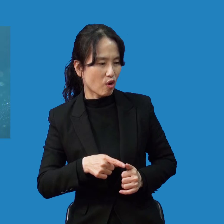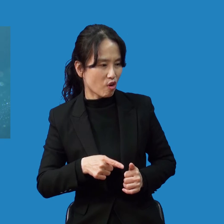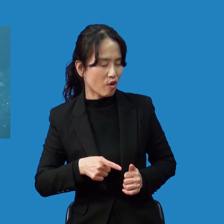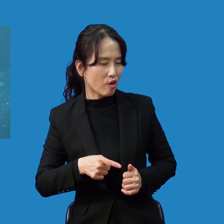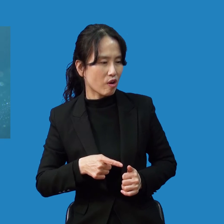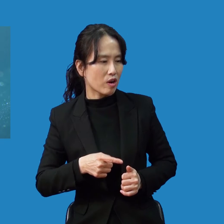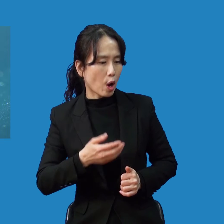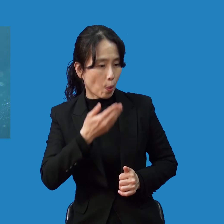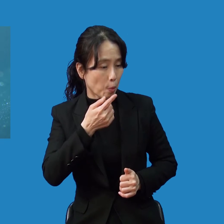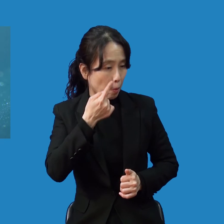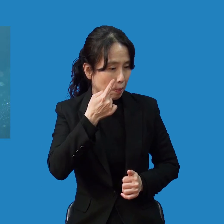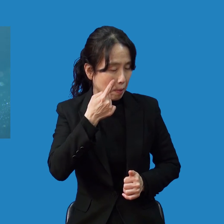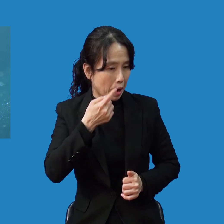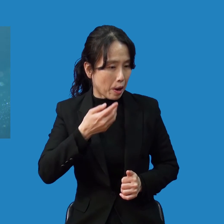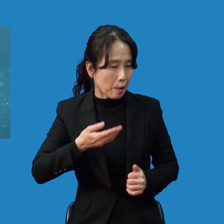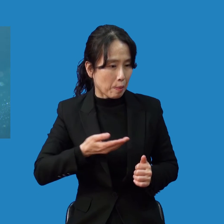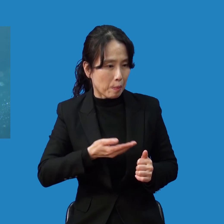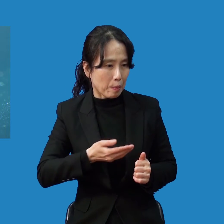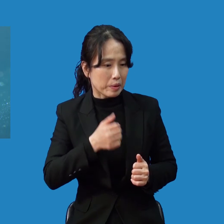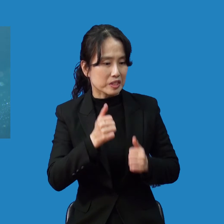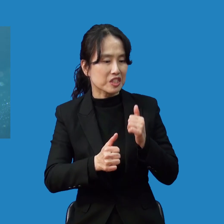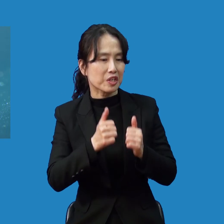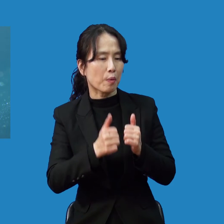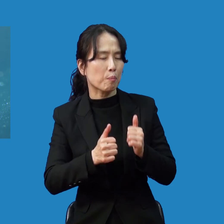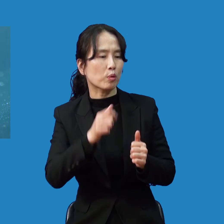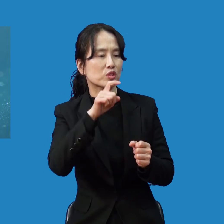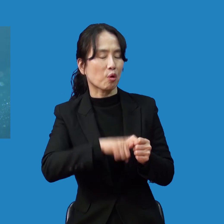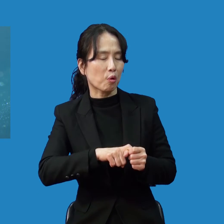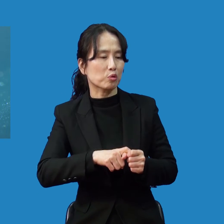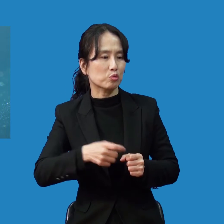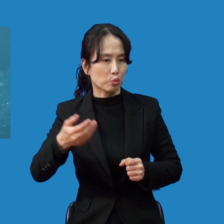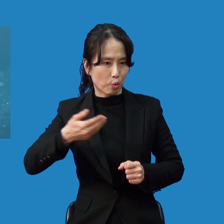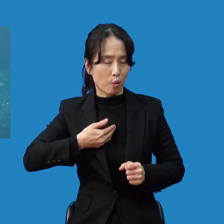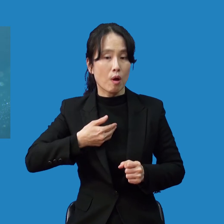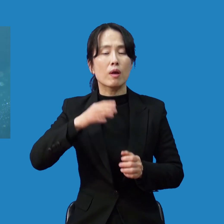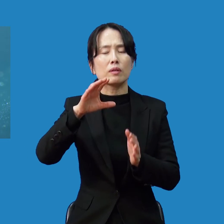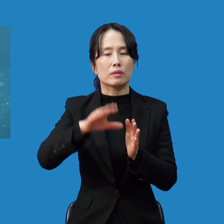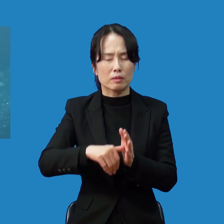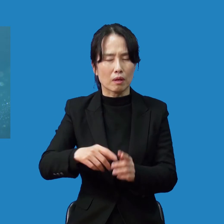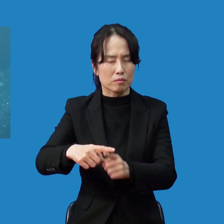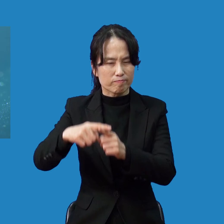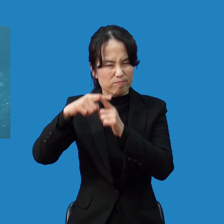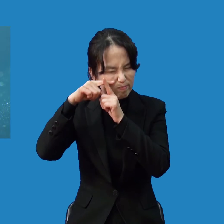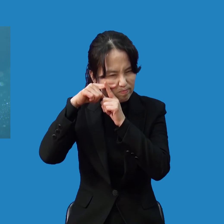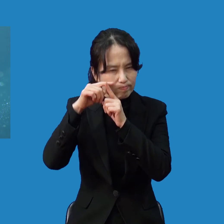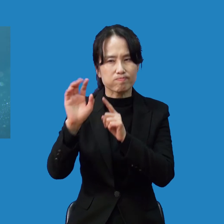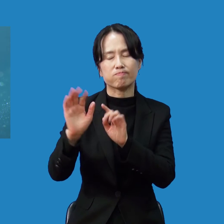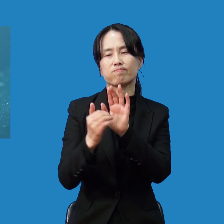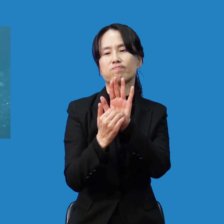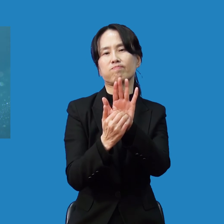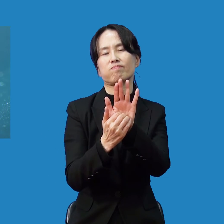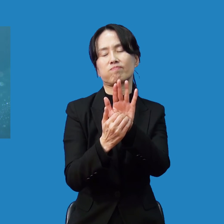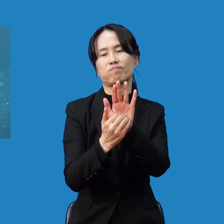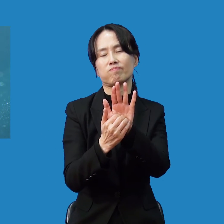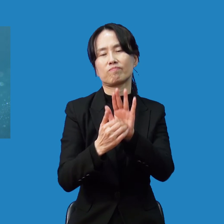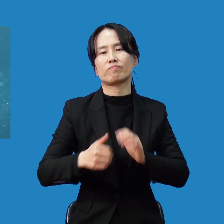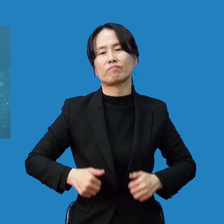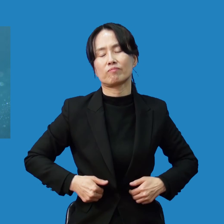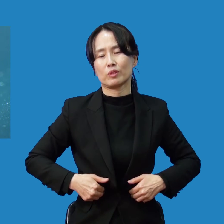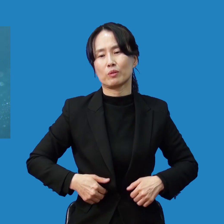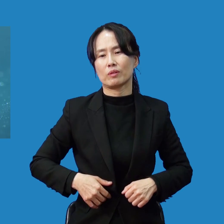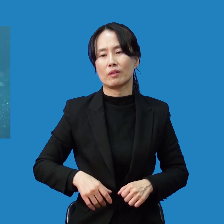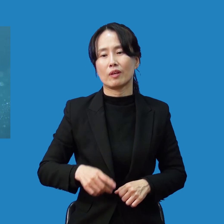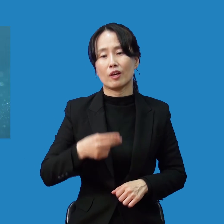하고 있습니다. 그래서 그때는 목숨 걸고 거부해야 됩니다. 이 술 한잔 정도는